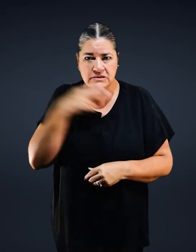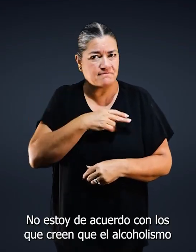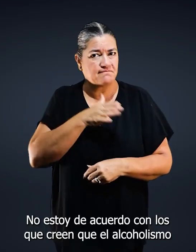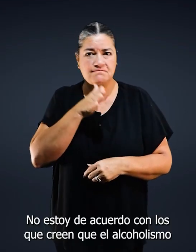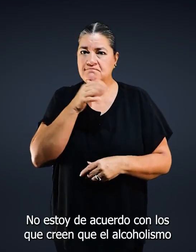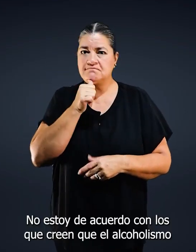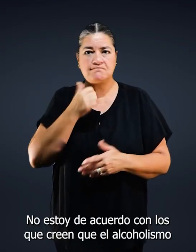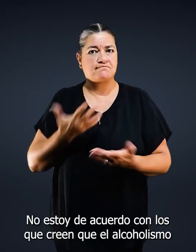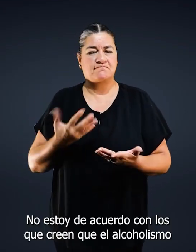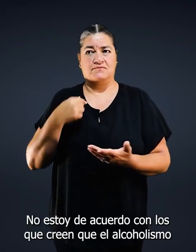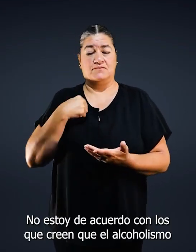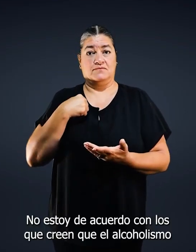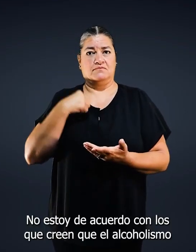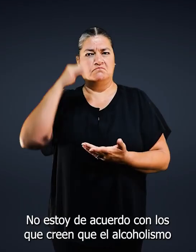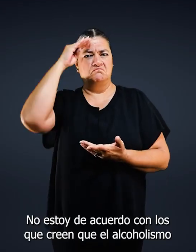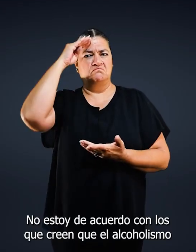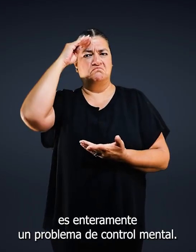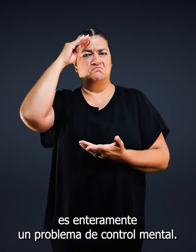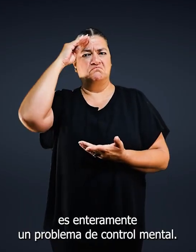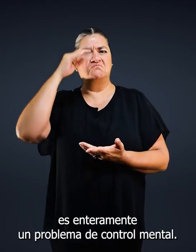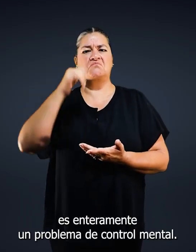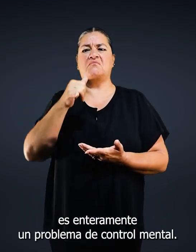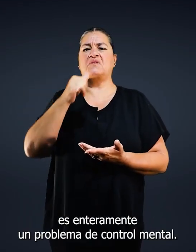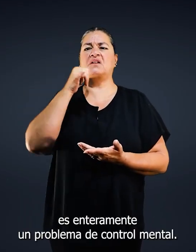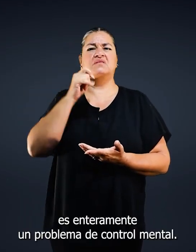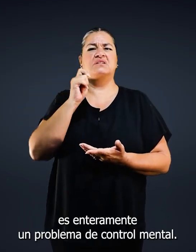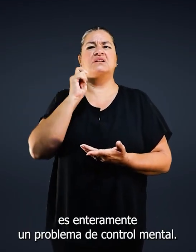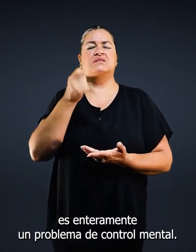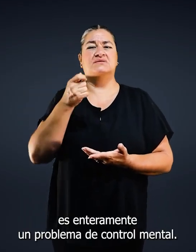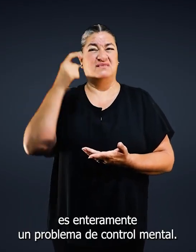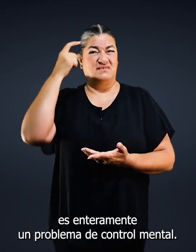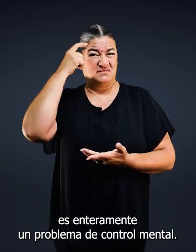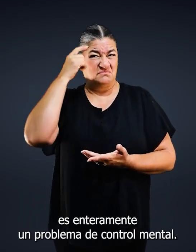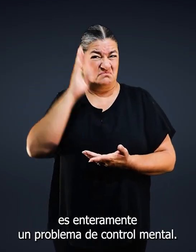No estoy de acuerdo con los que creen que el alcoholismo es enteramente un problema de control mental.